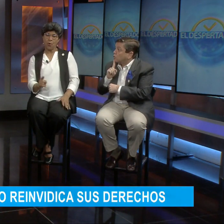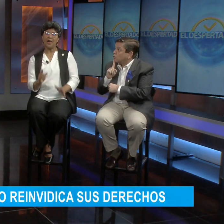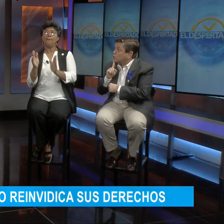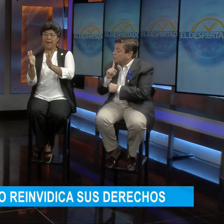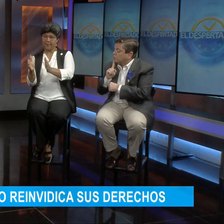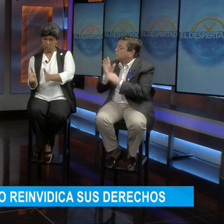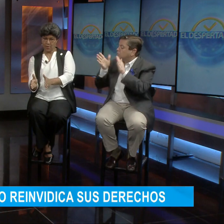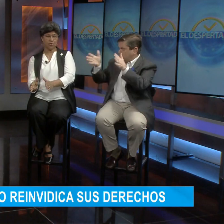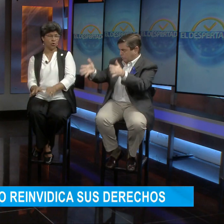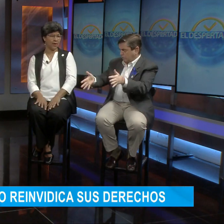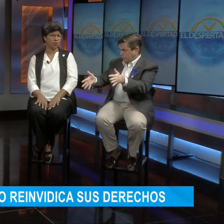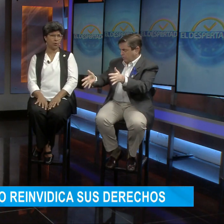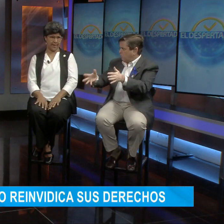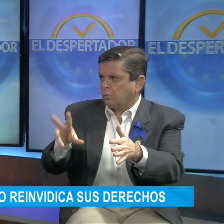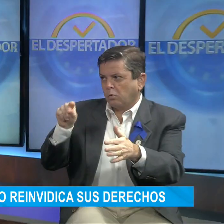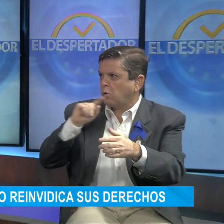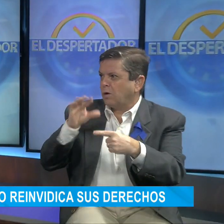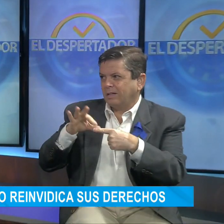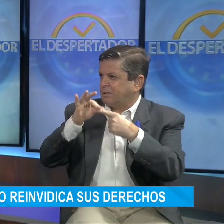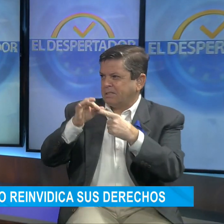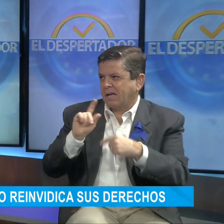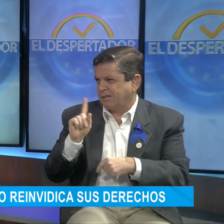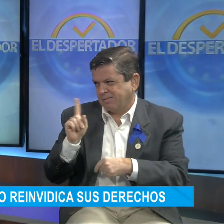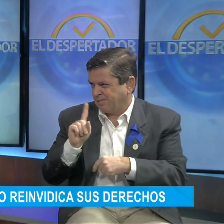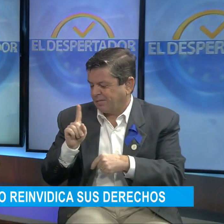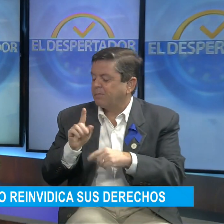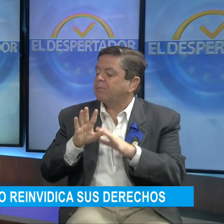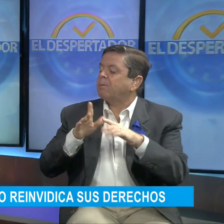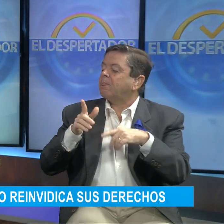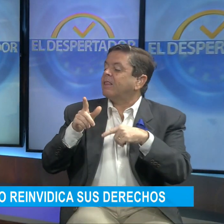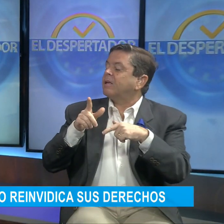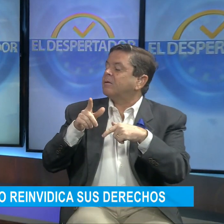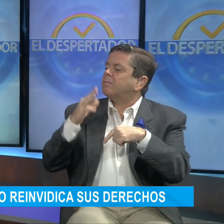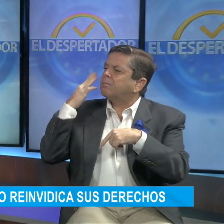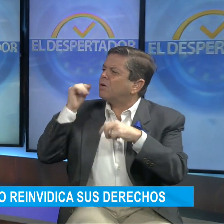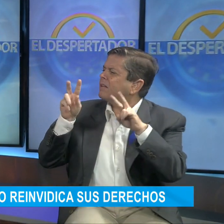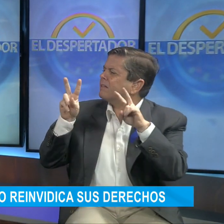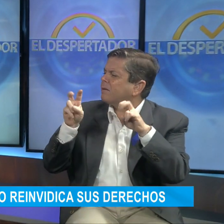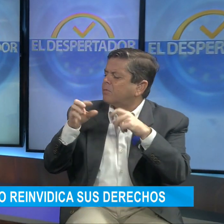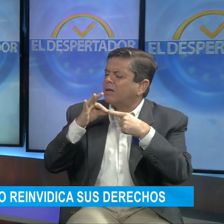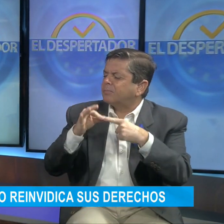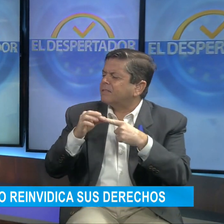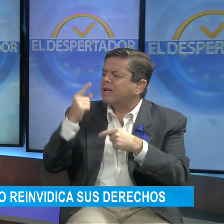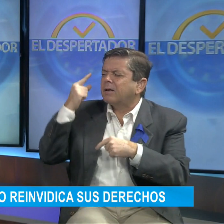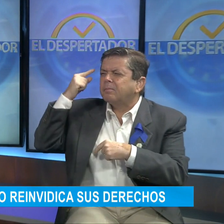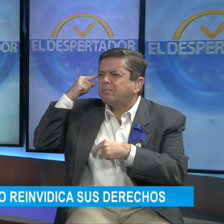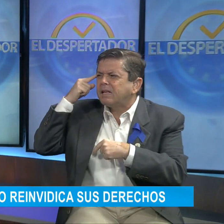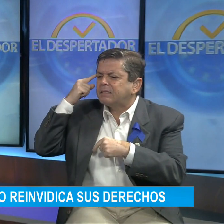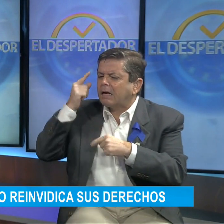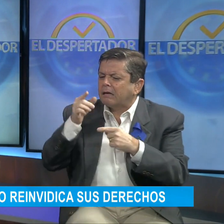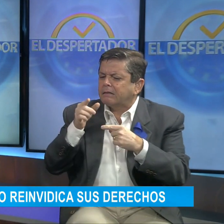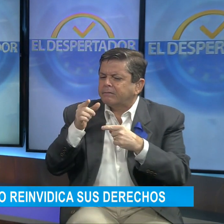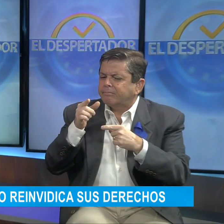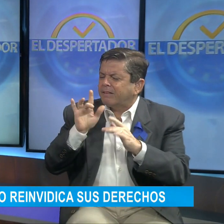escuelas para personas sordas en nuestro país. No especial, sino escuelas para personas sordas. El tema de especial se pone